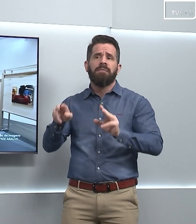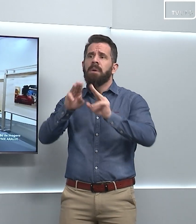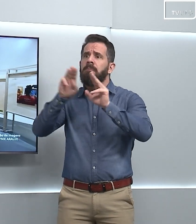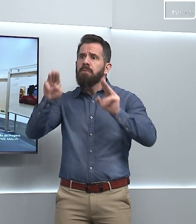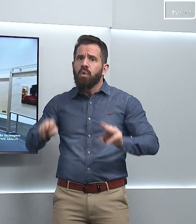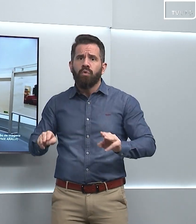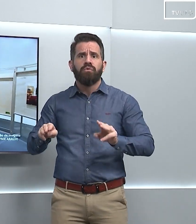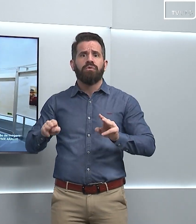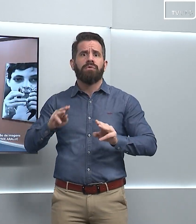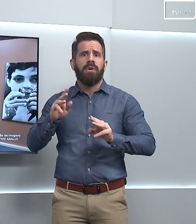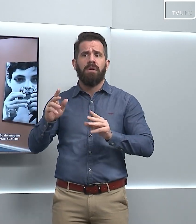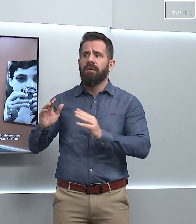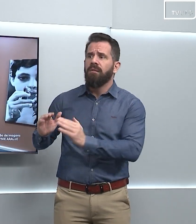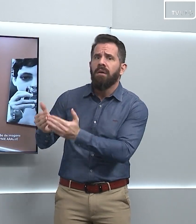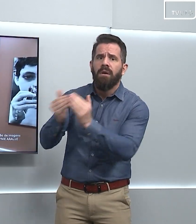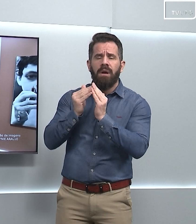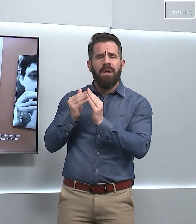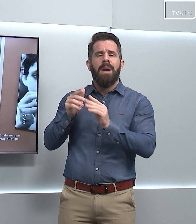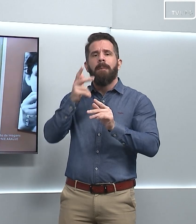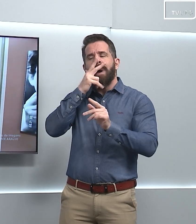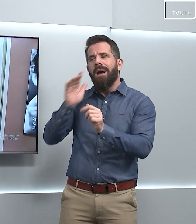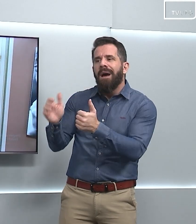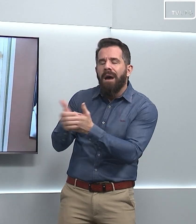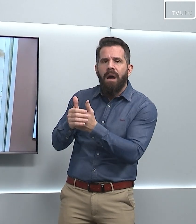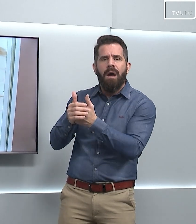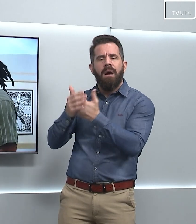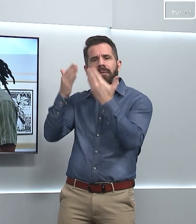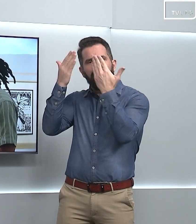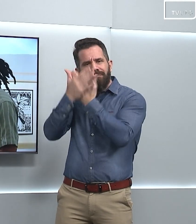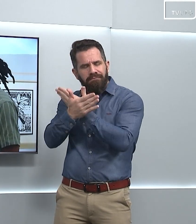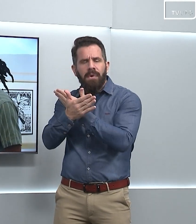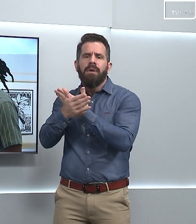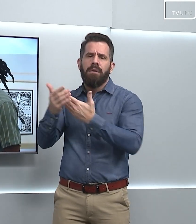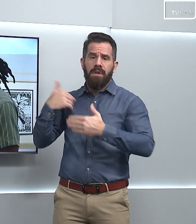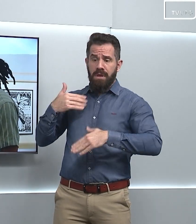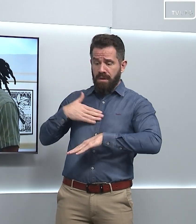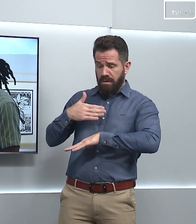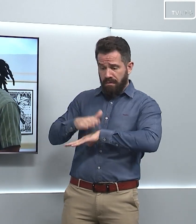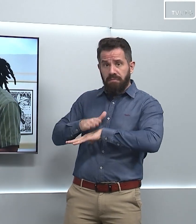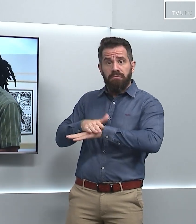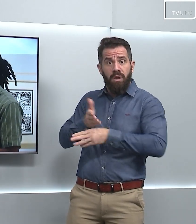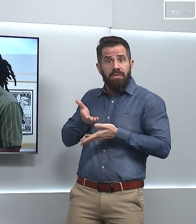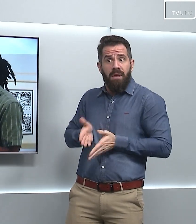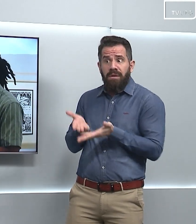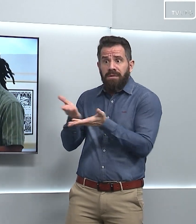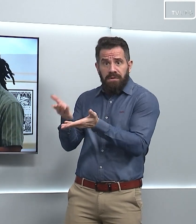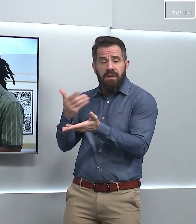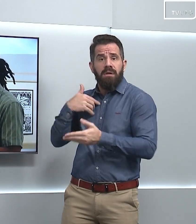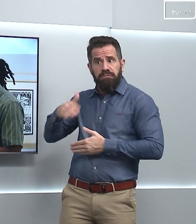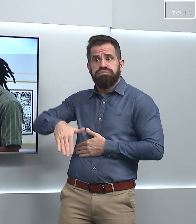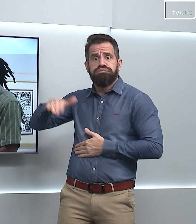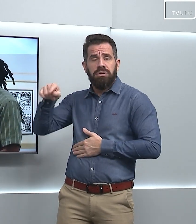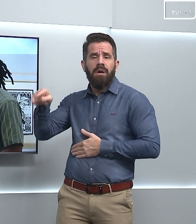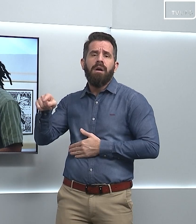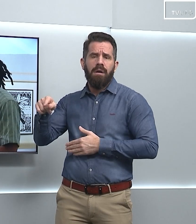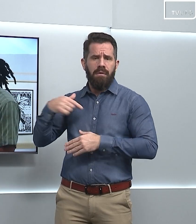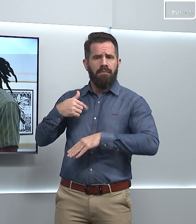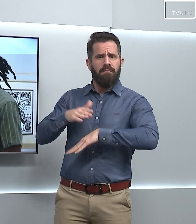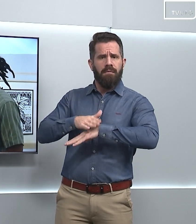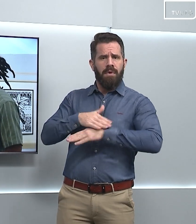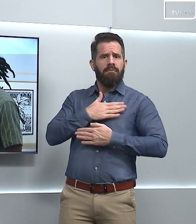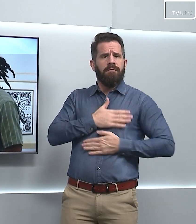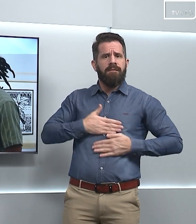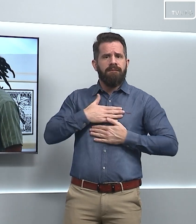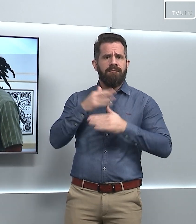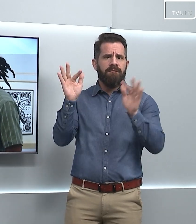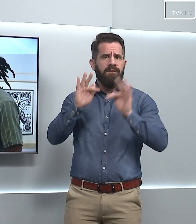silenciadas de outros locais periféricos. Então eu, como um artista que veio desse lugar, eu me sinto muito grato de poder estar nesse espaço, muito